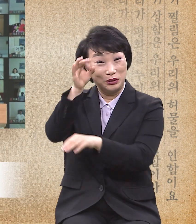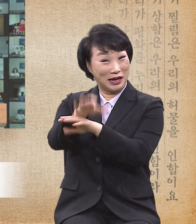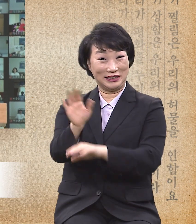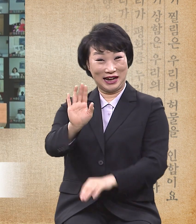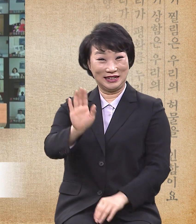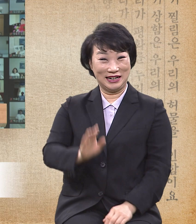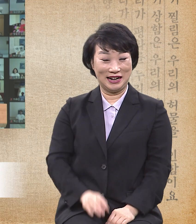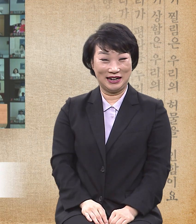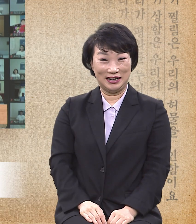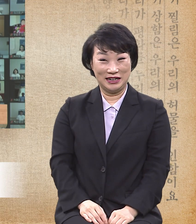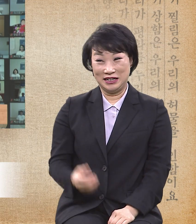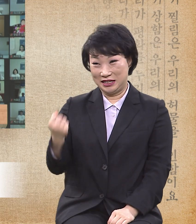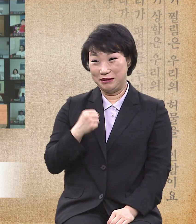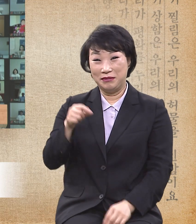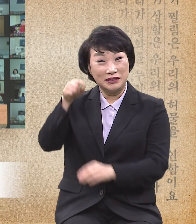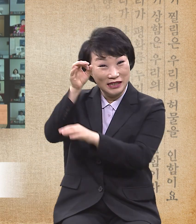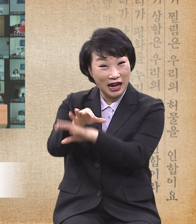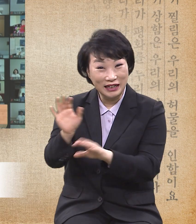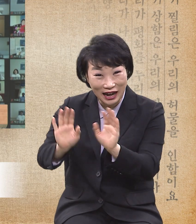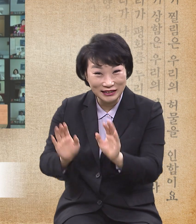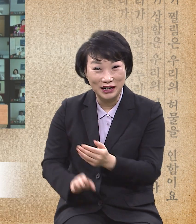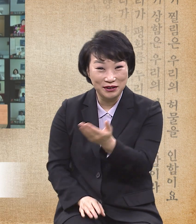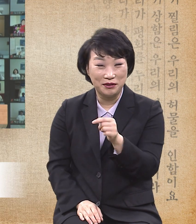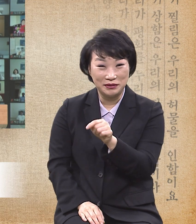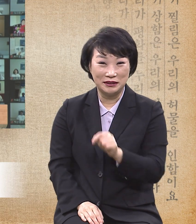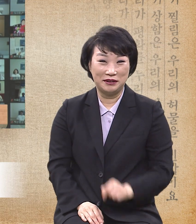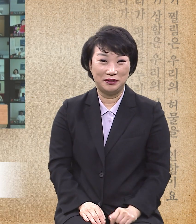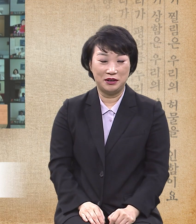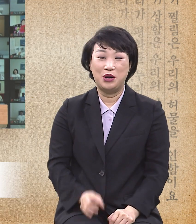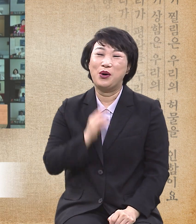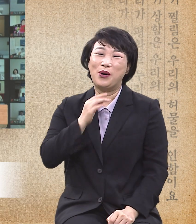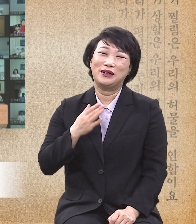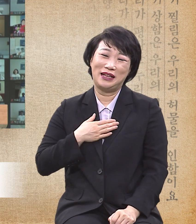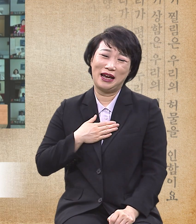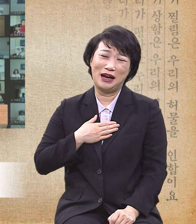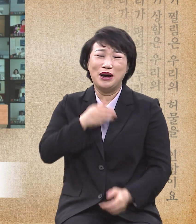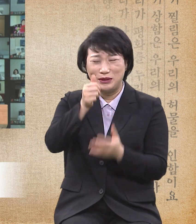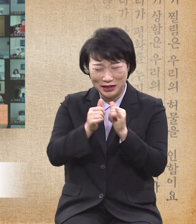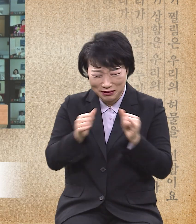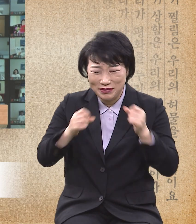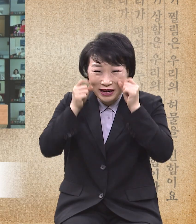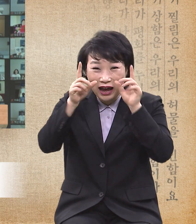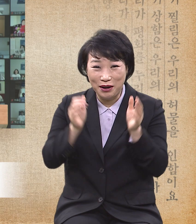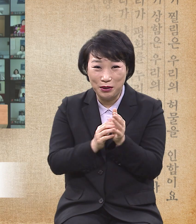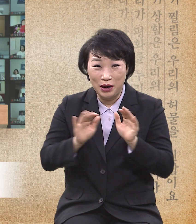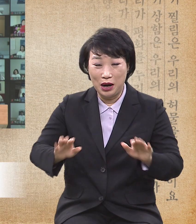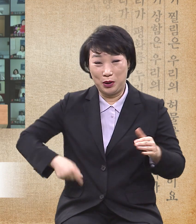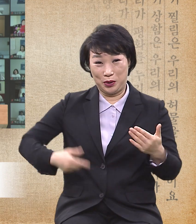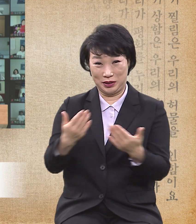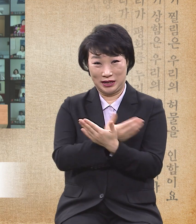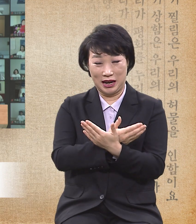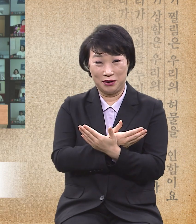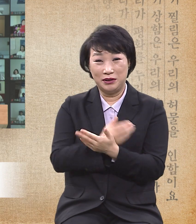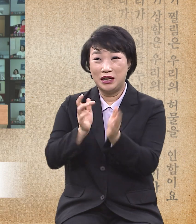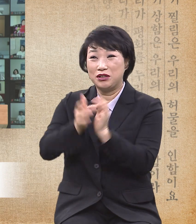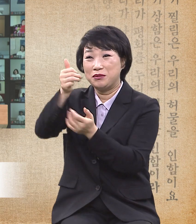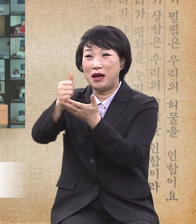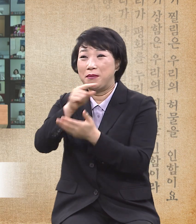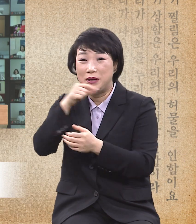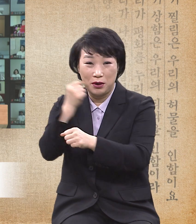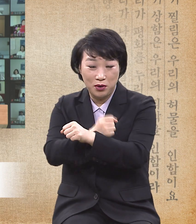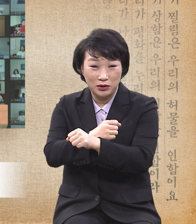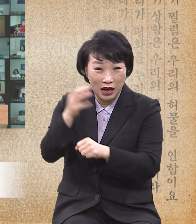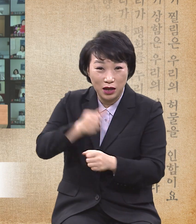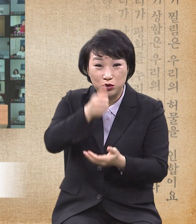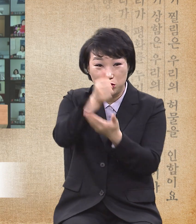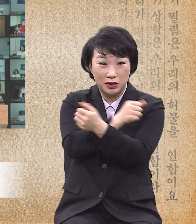아니야, 힘으로 사는 것이 아니야. 오직 내가 죄인임을 깨닫고 회개하고 예수 피의